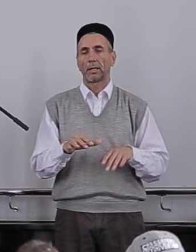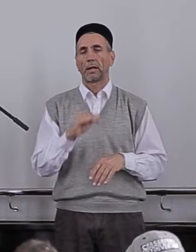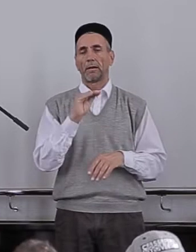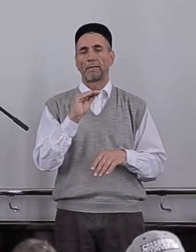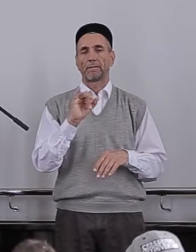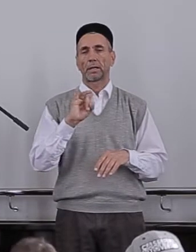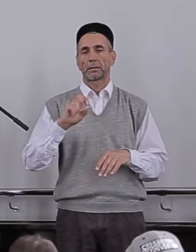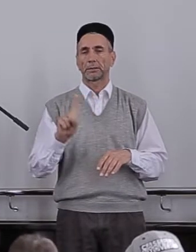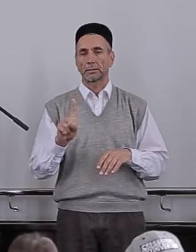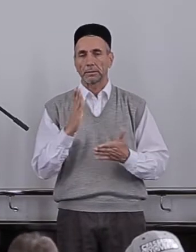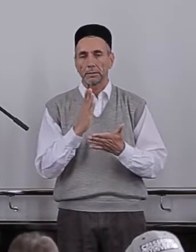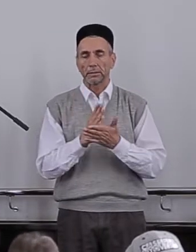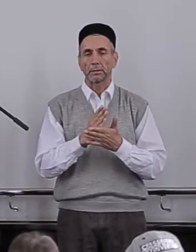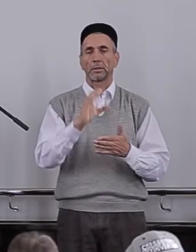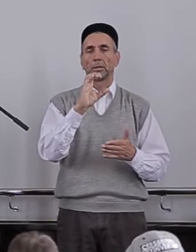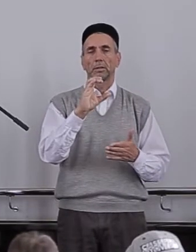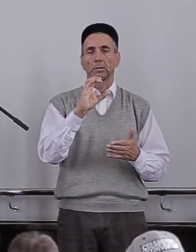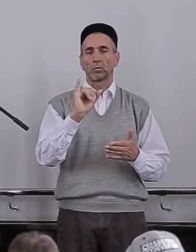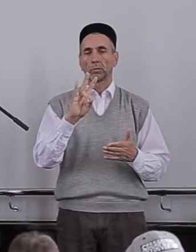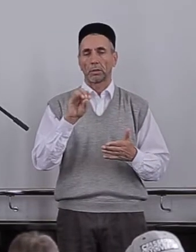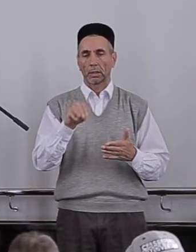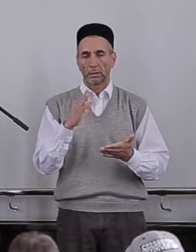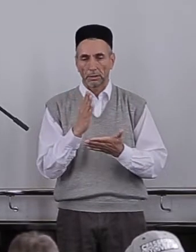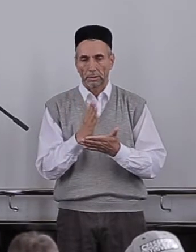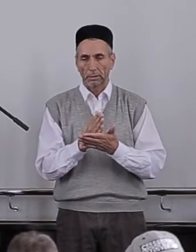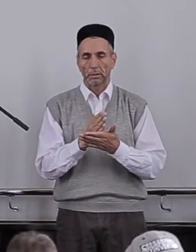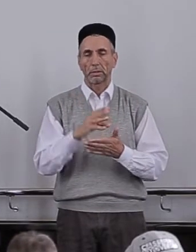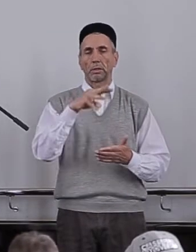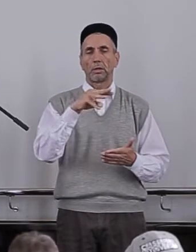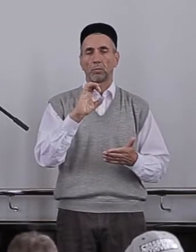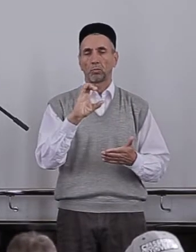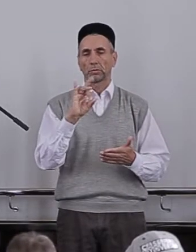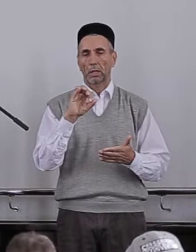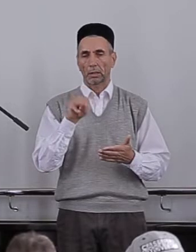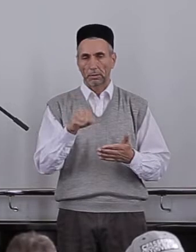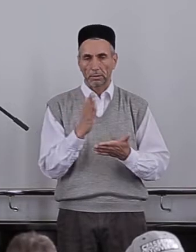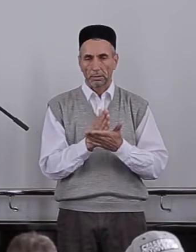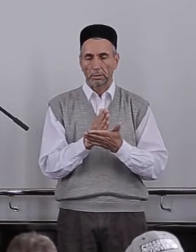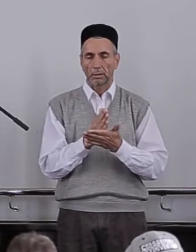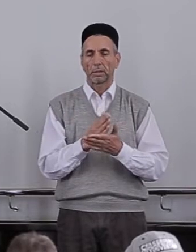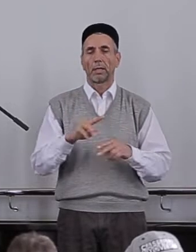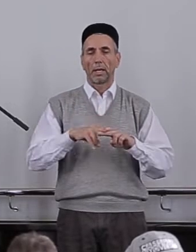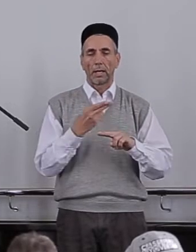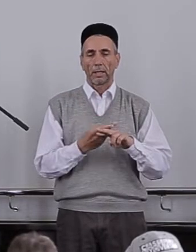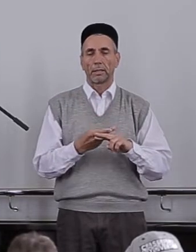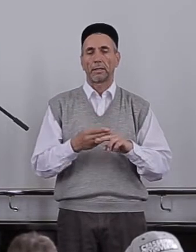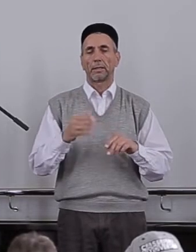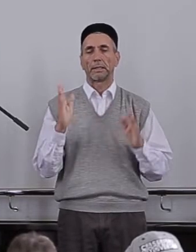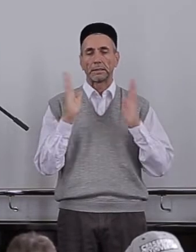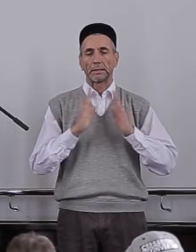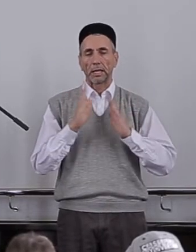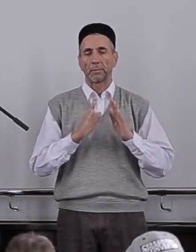diyen, var sünnet diyen, müstehab gameller, mübah gameller. Yine bu gameller, yani İslam